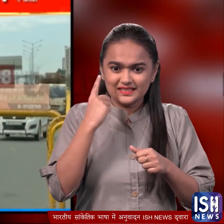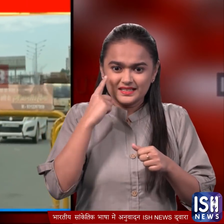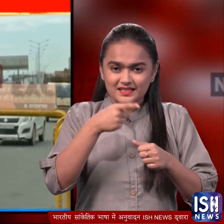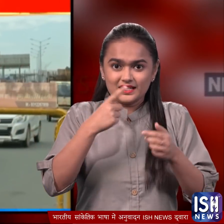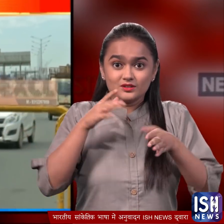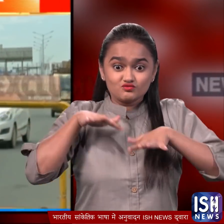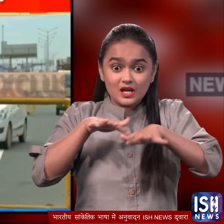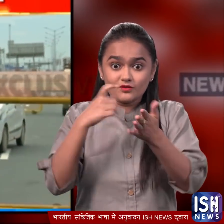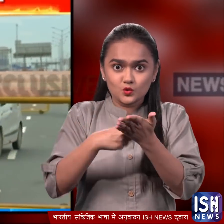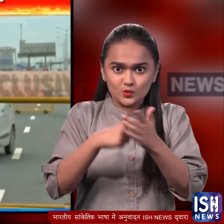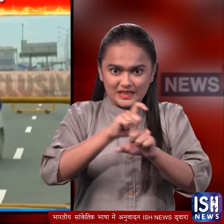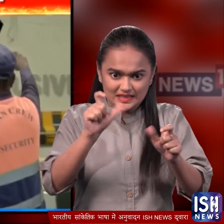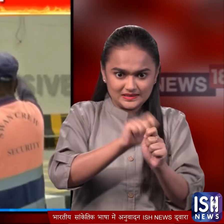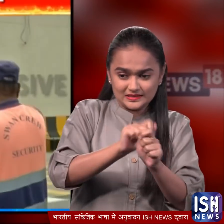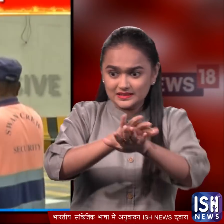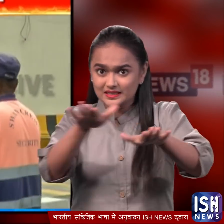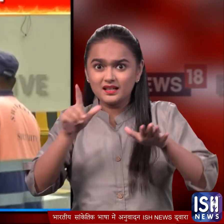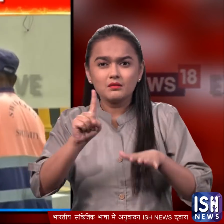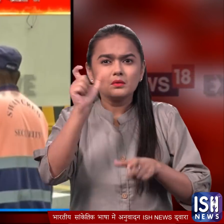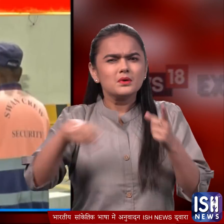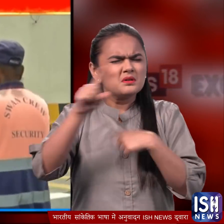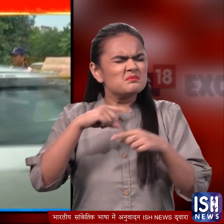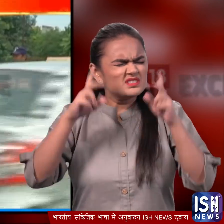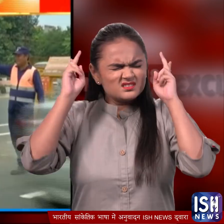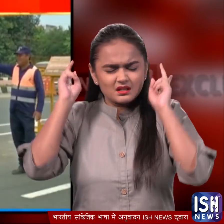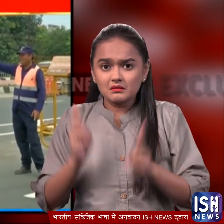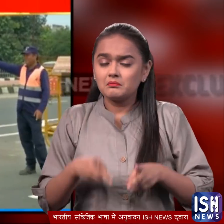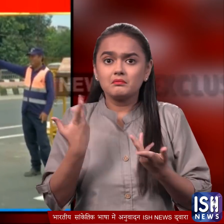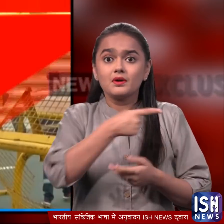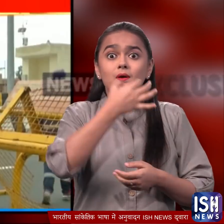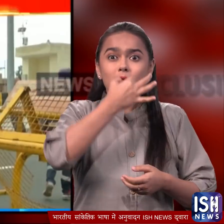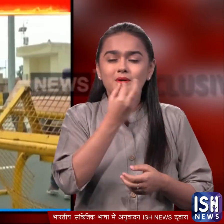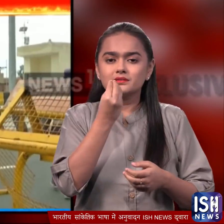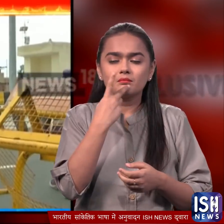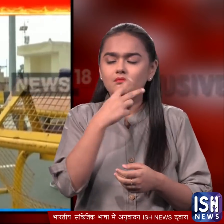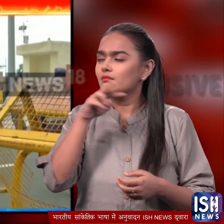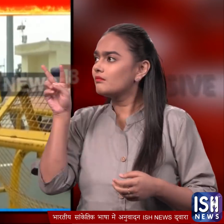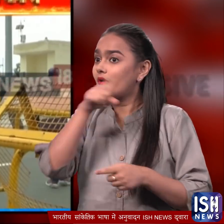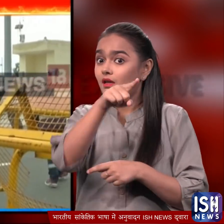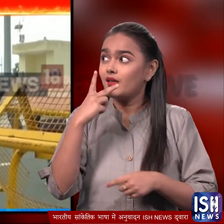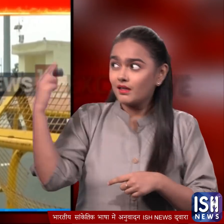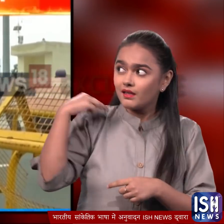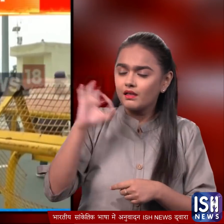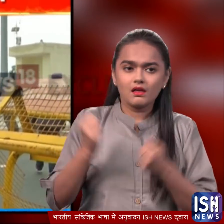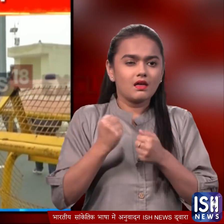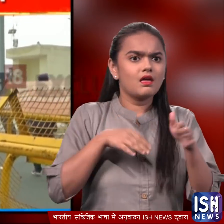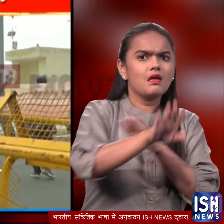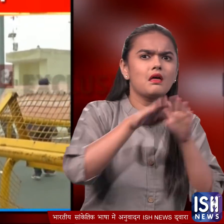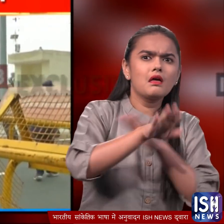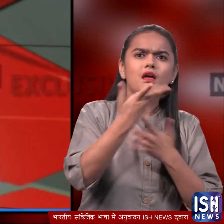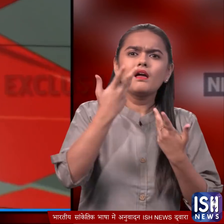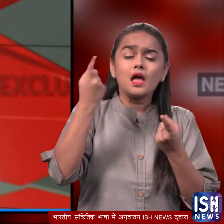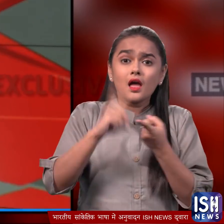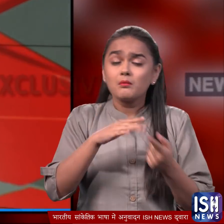ट्रैफिक को सही तरीके से चलाने में मदद कर रहे हैं, लेकिन लापरवाह लोग नहीं मान रहे। मार्शल की नजर जरा सी हटी नहीं कि वो एक्सप्रेसवे पर जान जोखिम में डालने बढ़ जाते